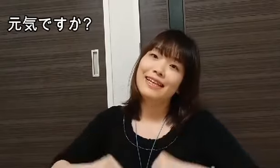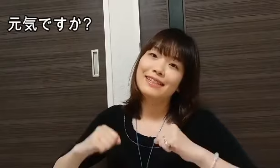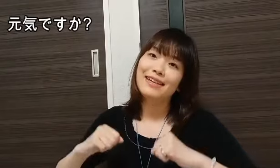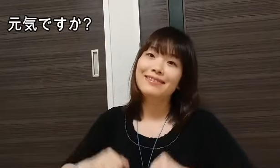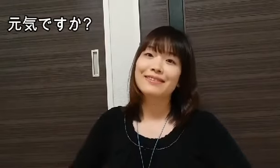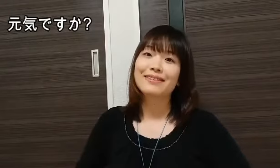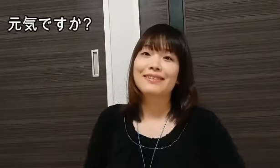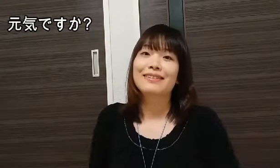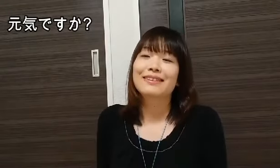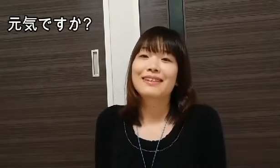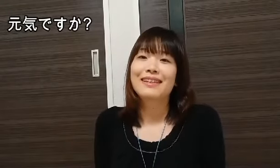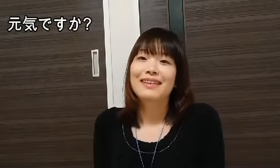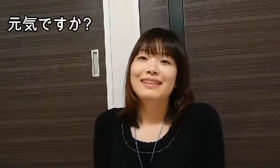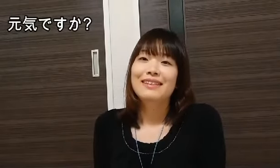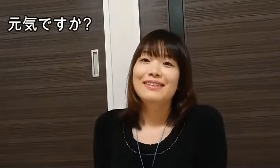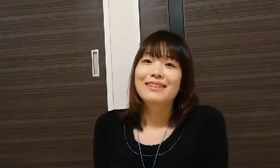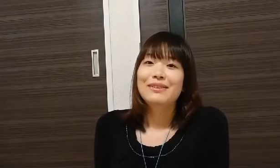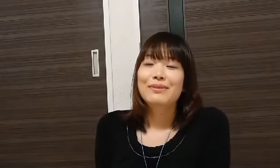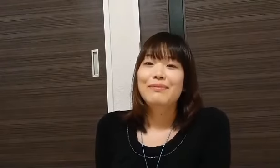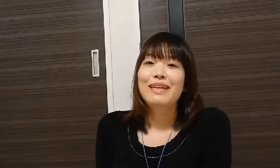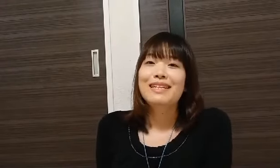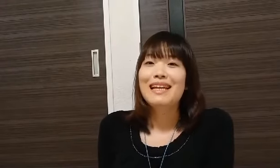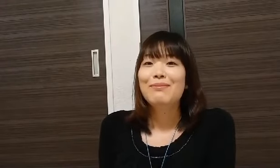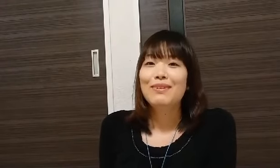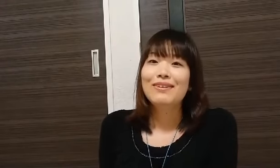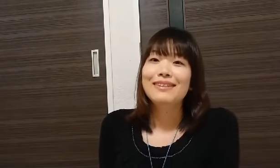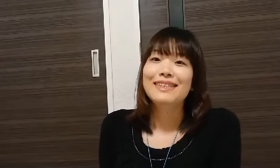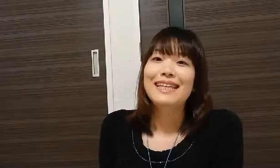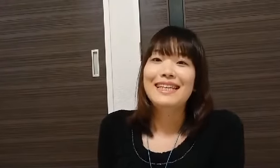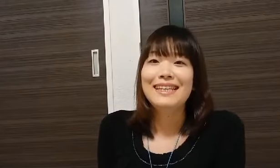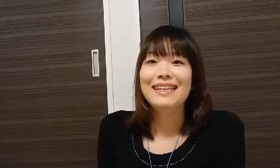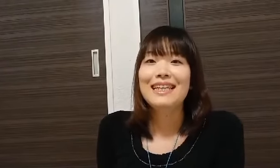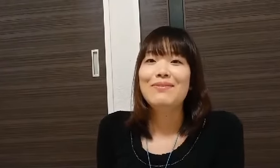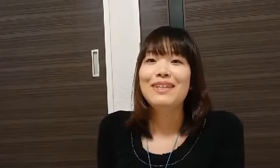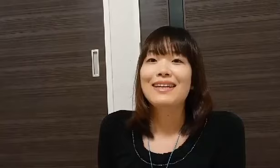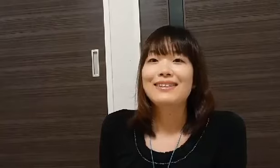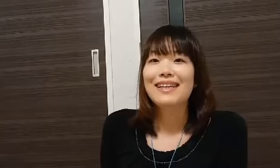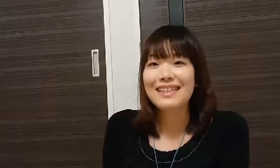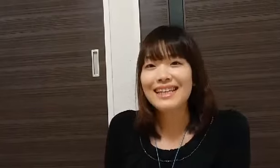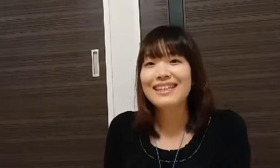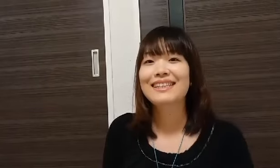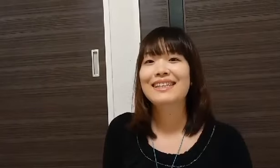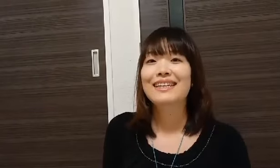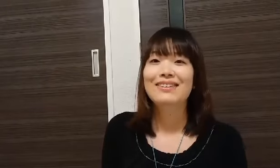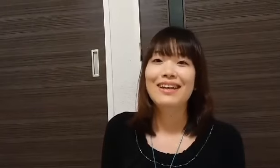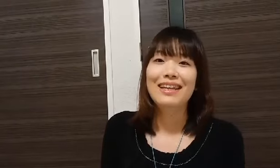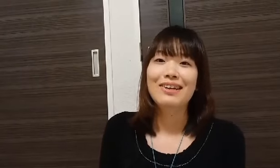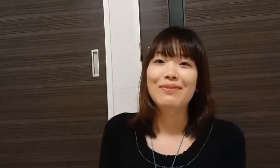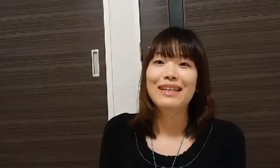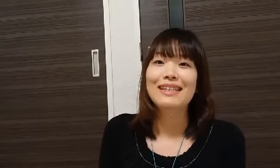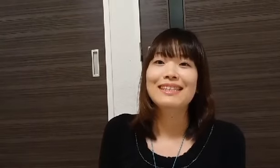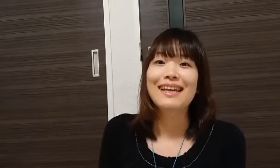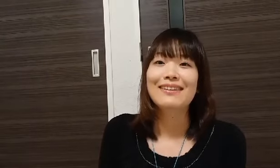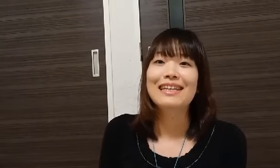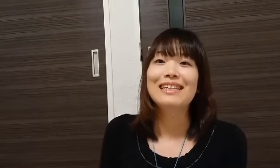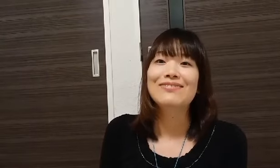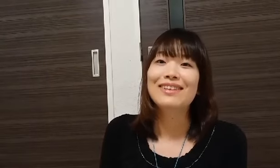元気ですか皆さんもぜひやってみてくださいそれではまた次回お会いし